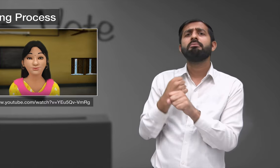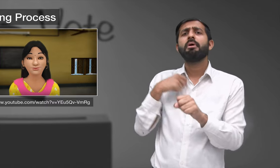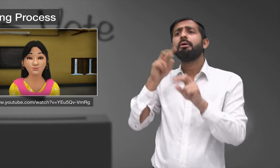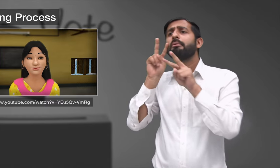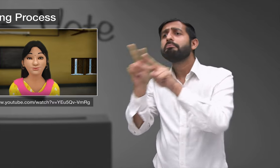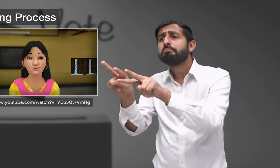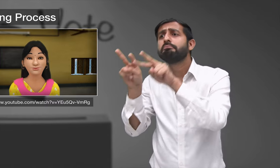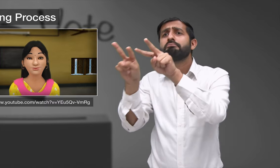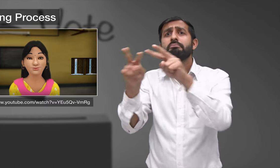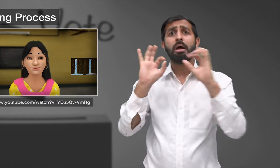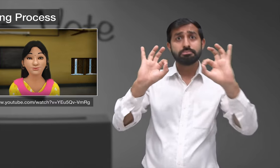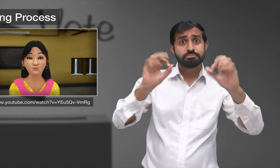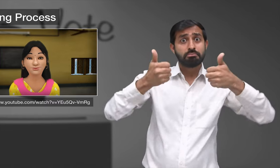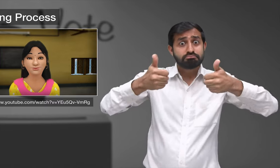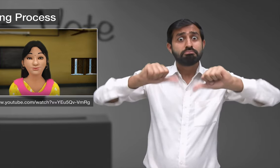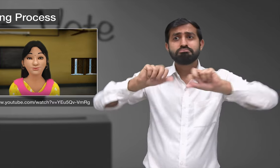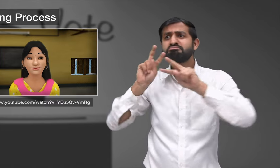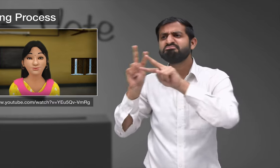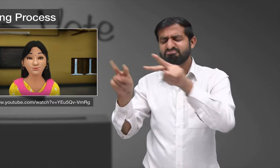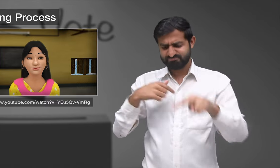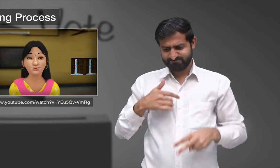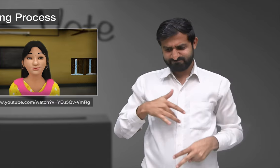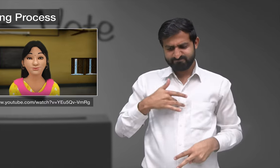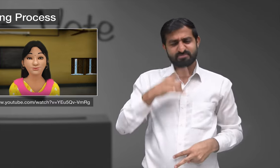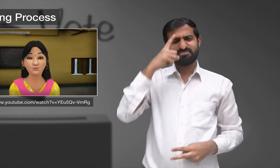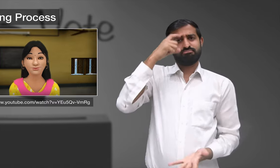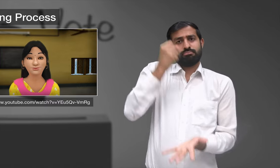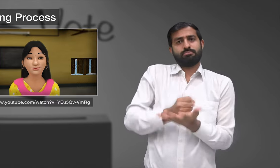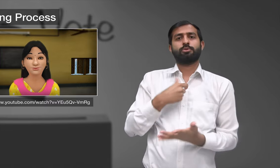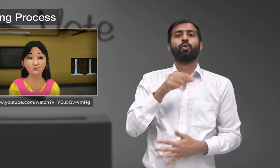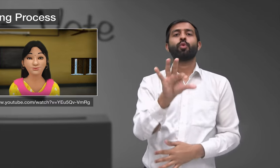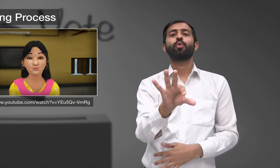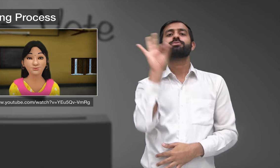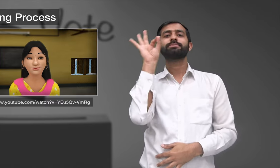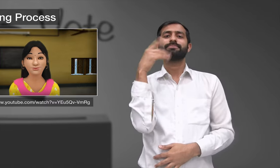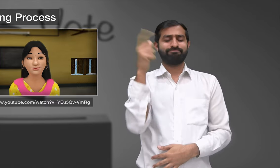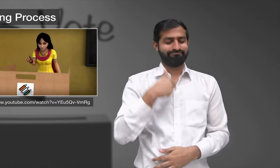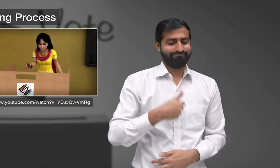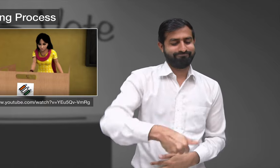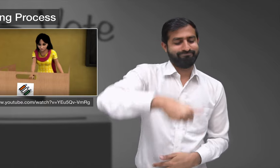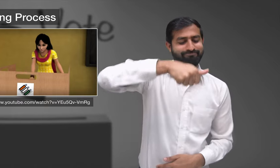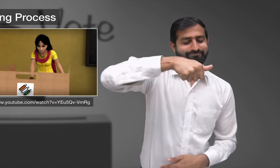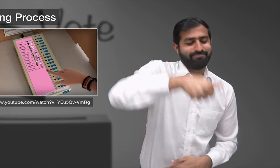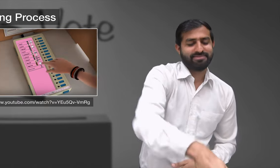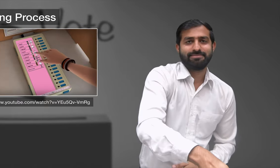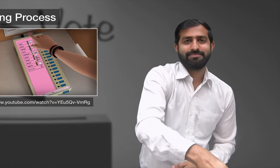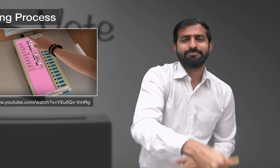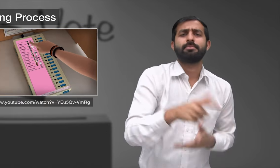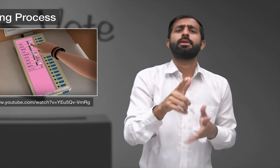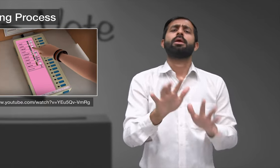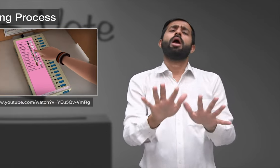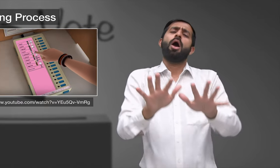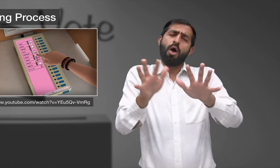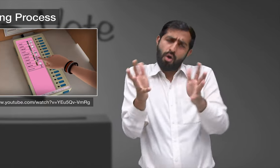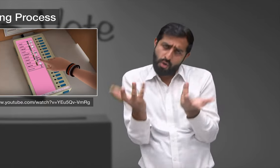कार्यों को ध्यान में रखते हुए ही दे एवं उचित निर्णय ले एवं बटन दबाकर अपना मतदान